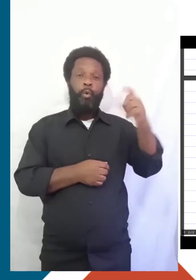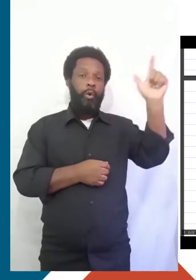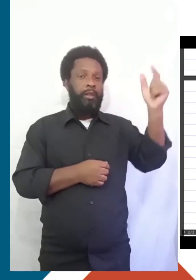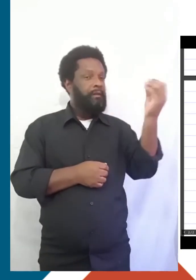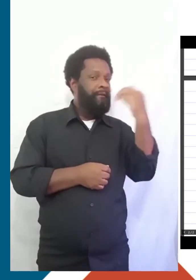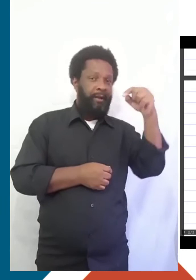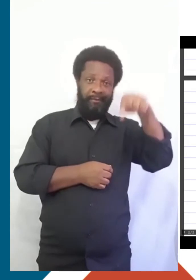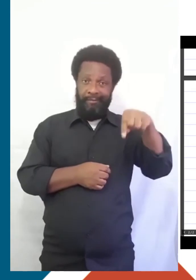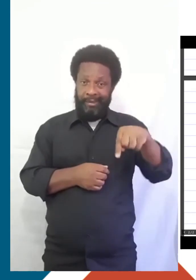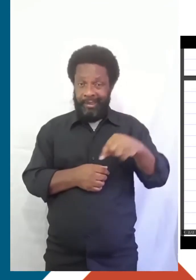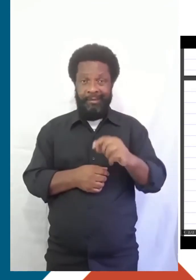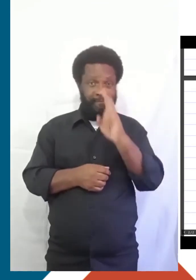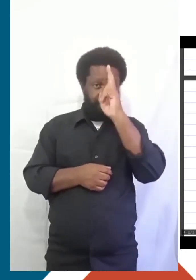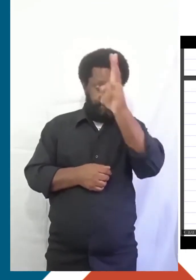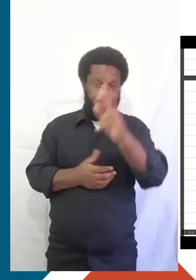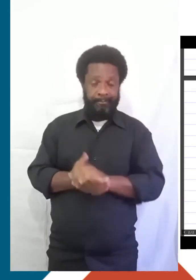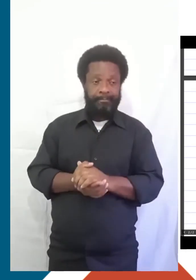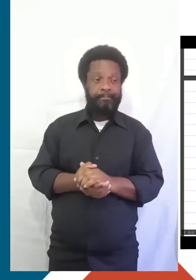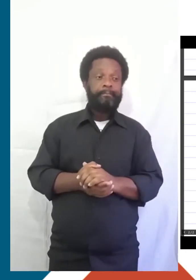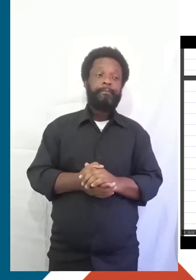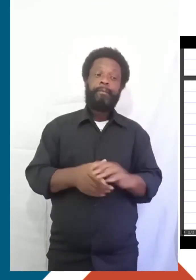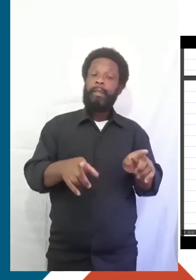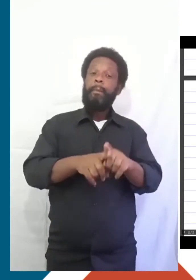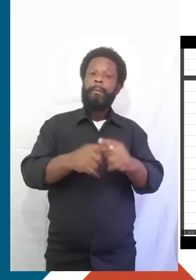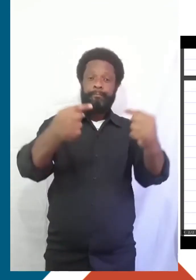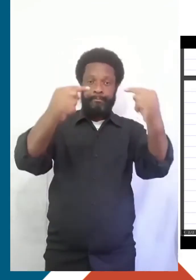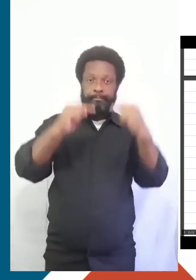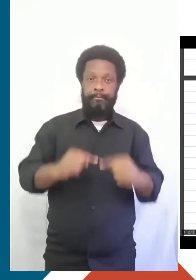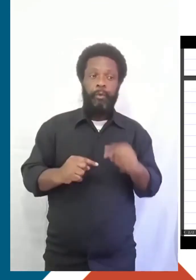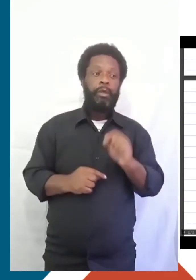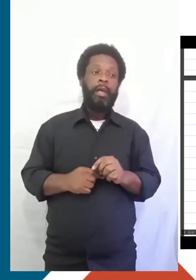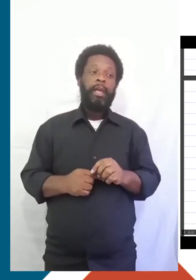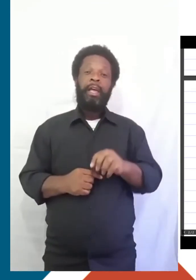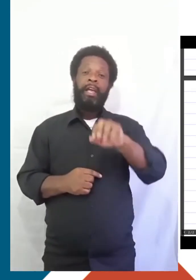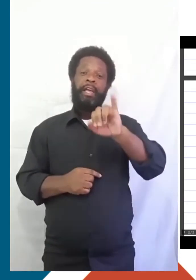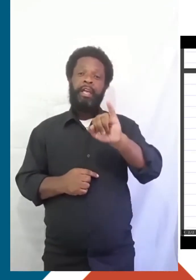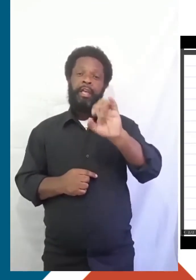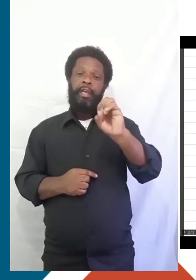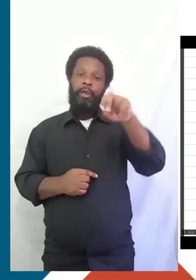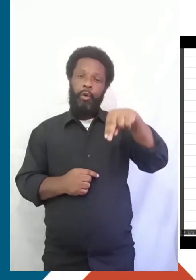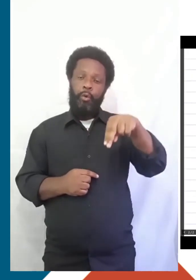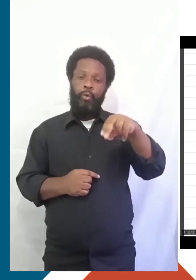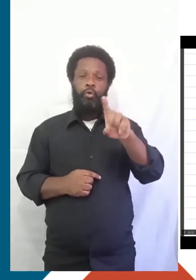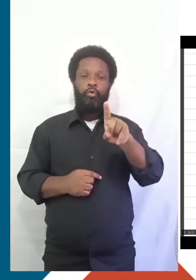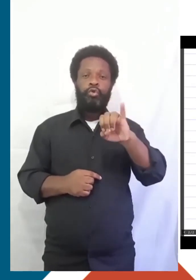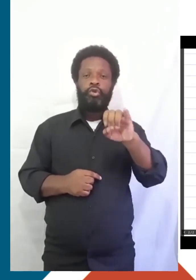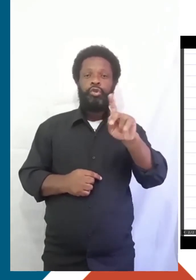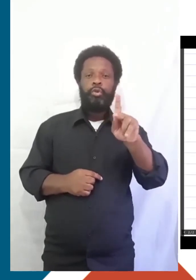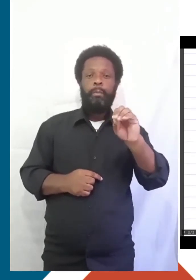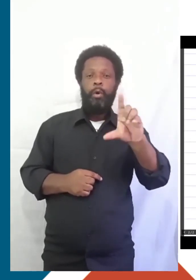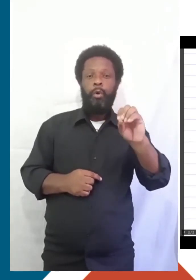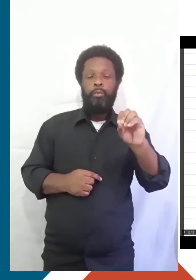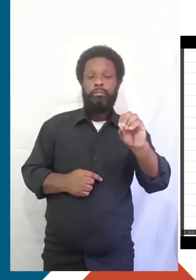dipolo-dipolo propriamente dita, tá bom? E temos também aqui a íon dipolo,